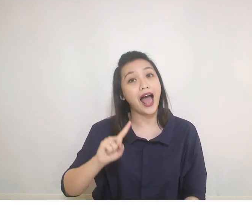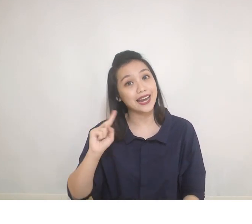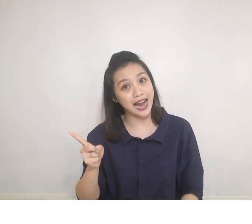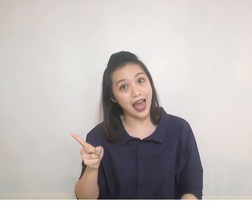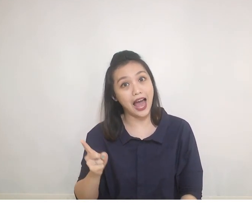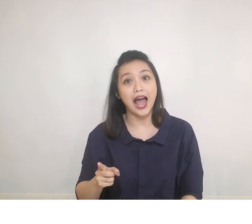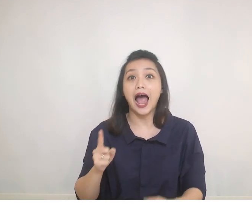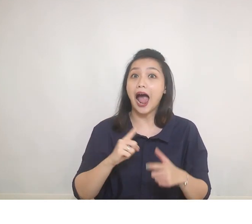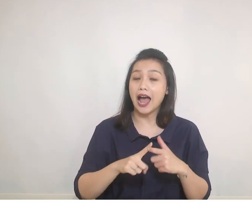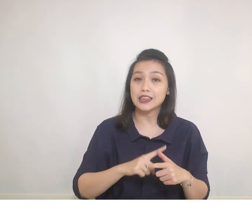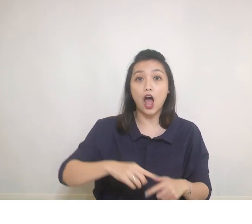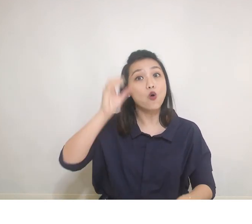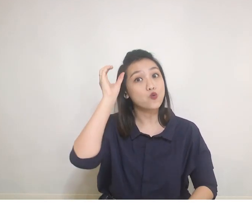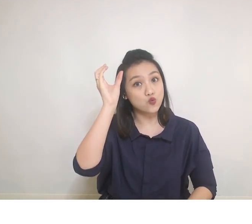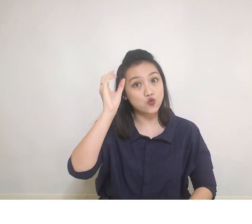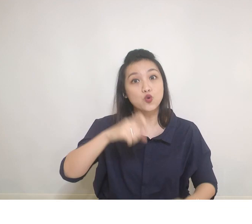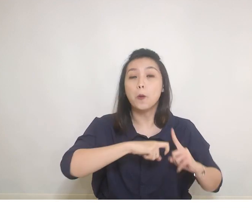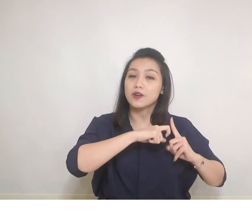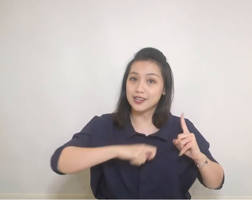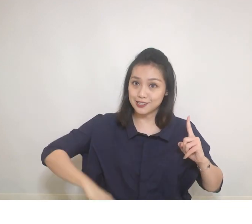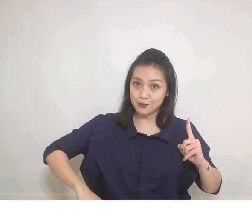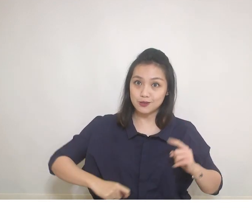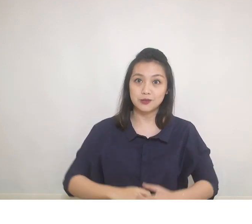Kristus. Dua-duanya jauh lebih